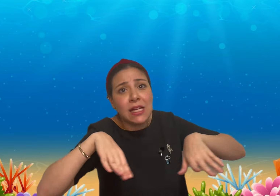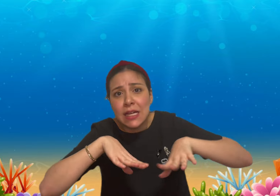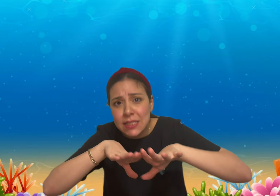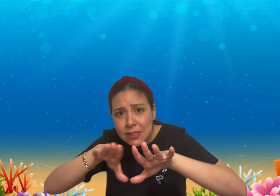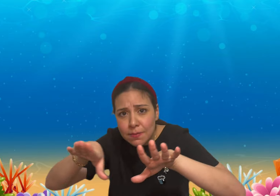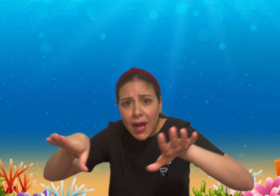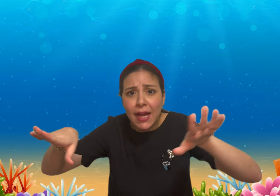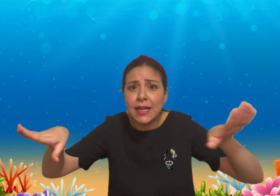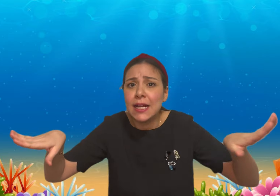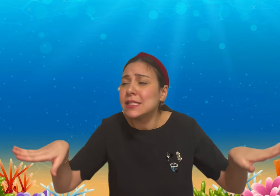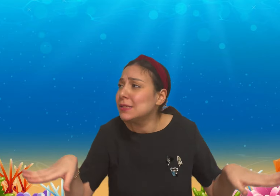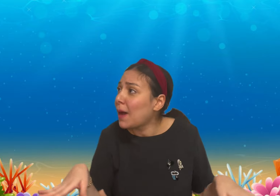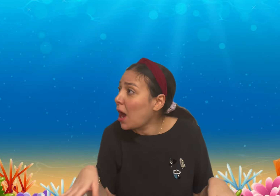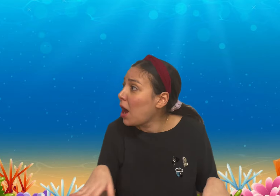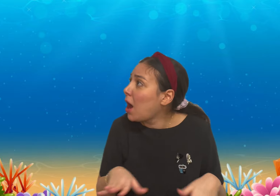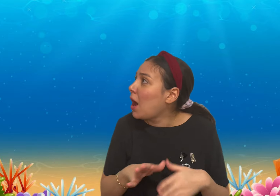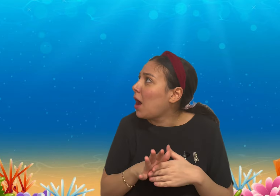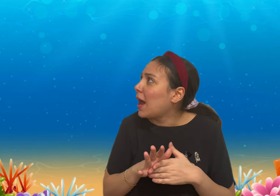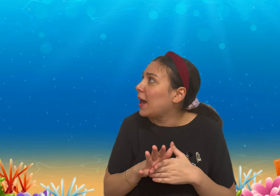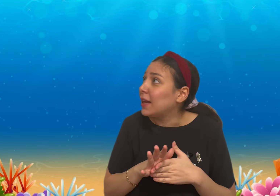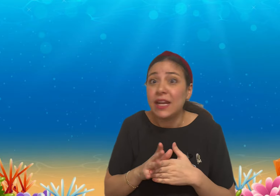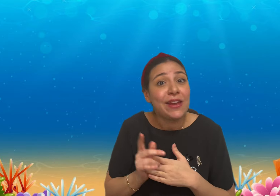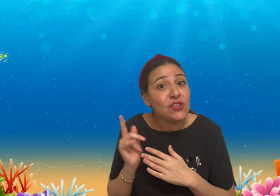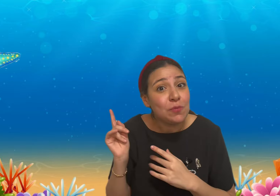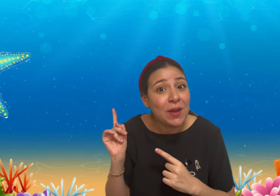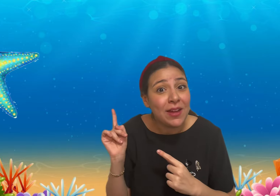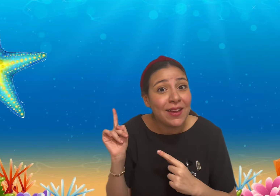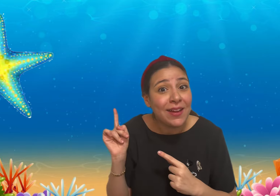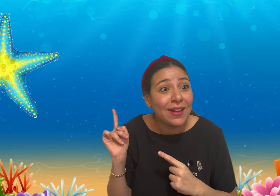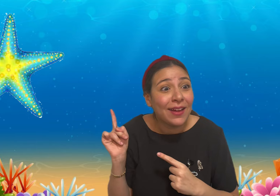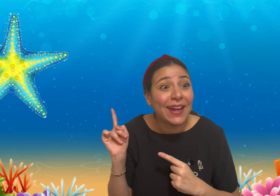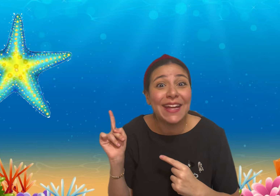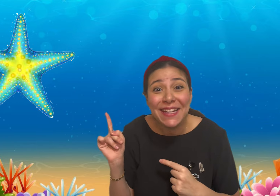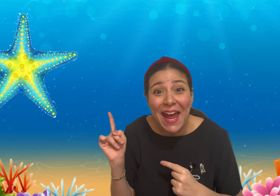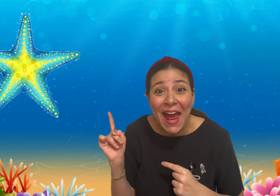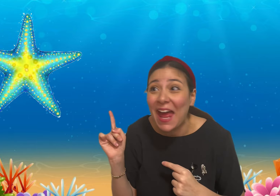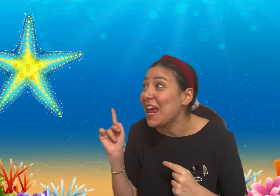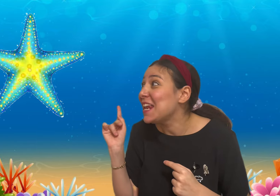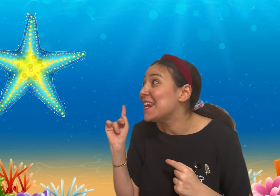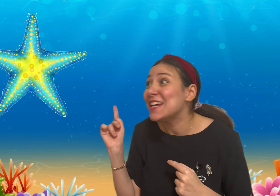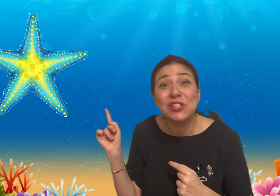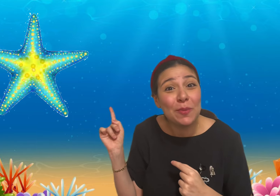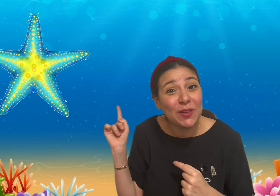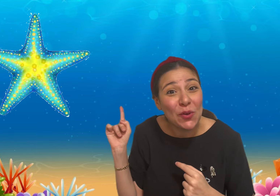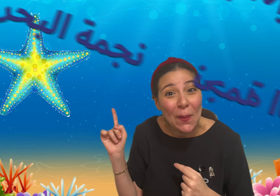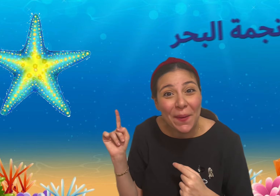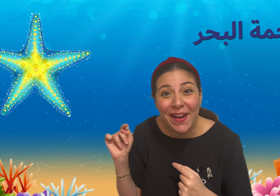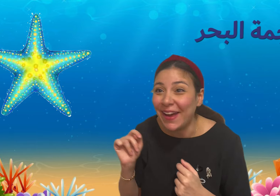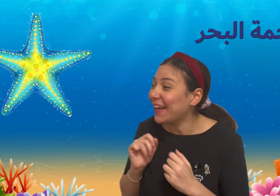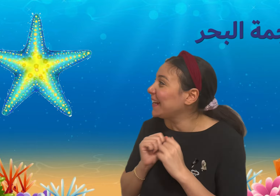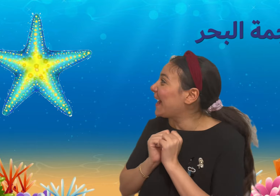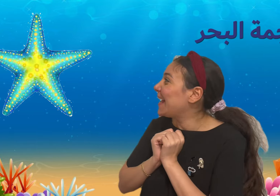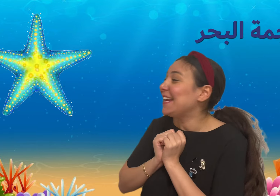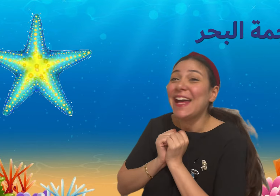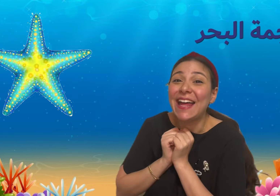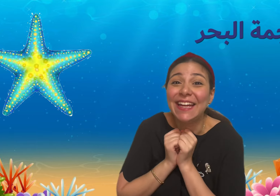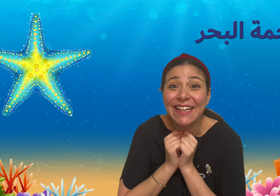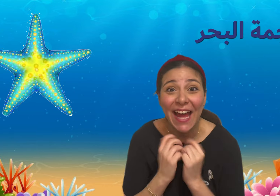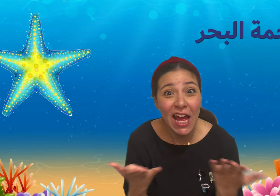لنسبح لنسبح نجمة إنها نجمة البحر يا إلهي إنها